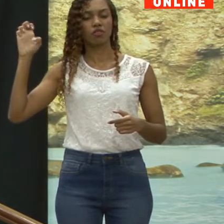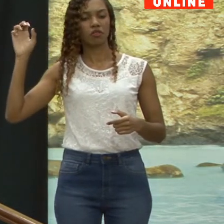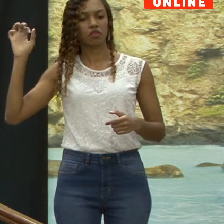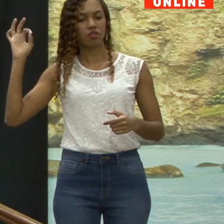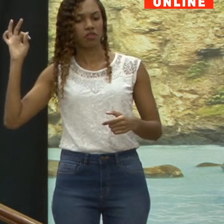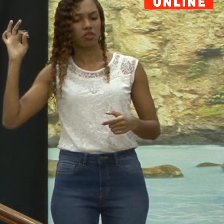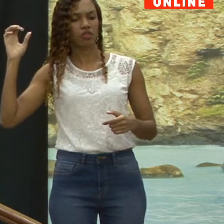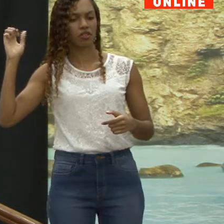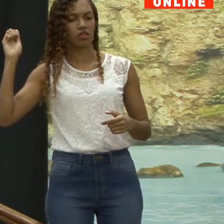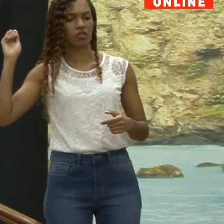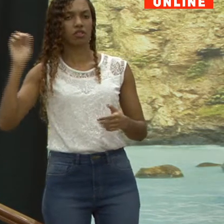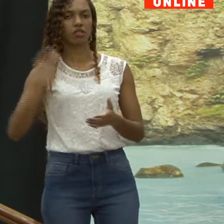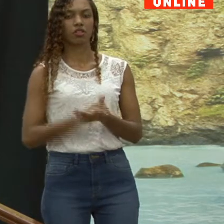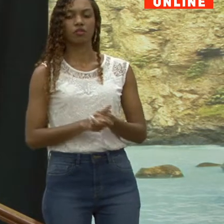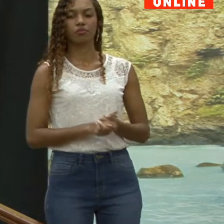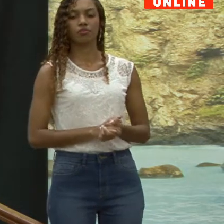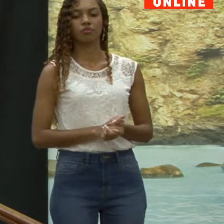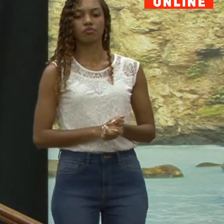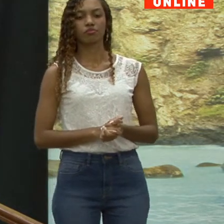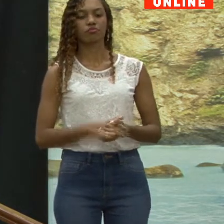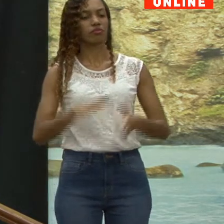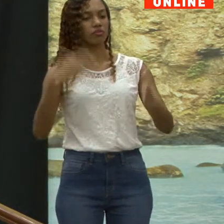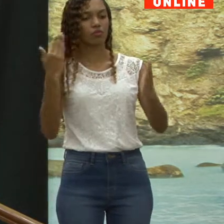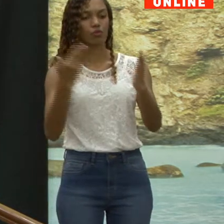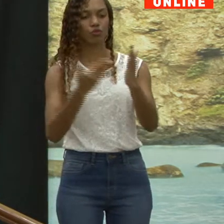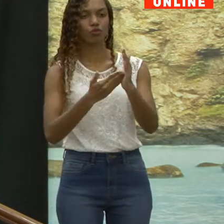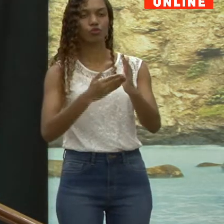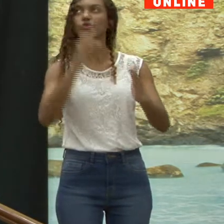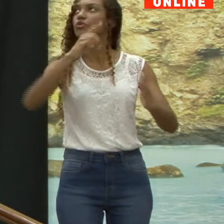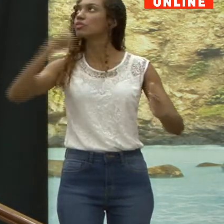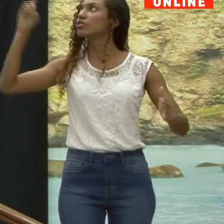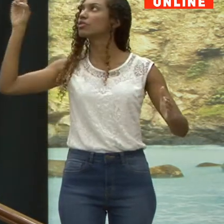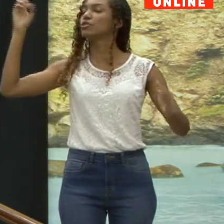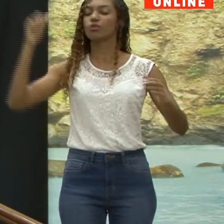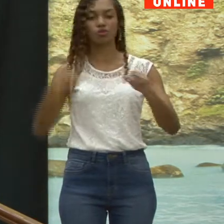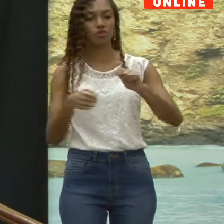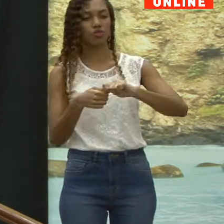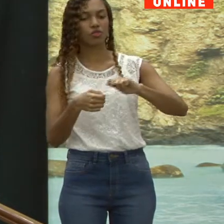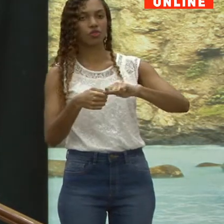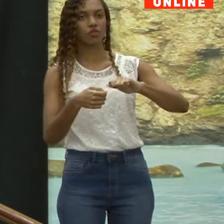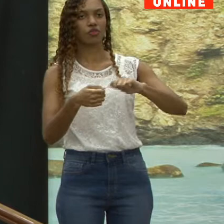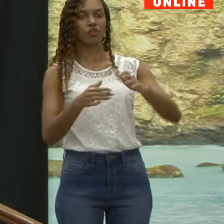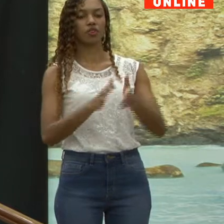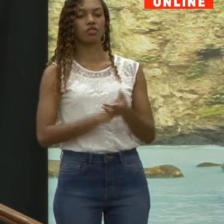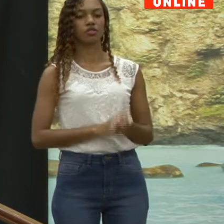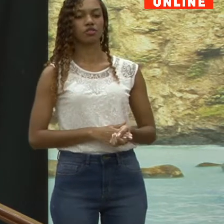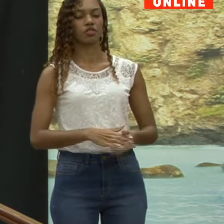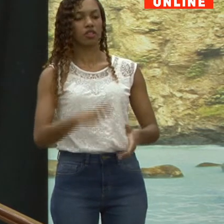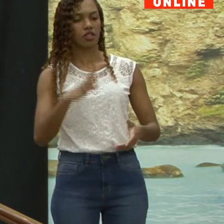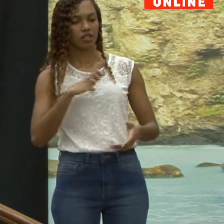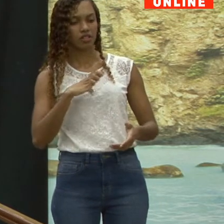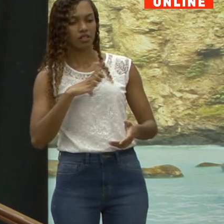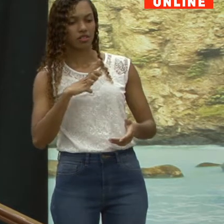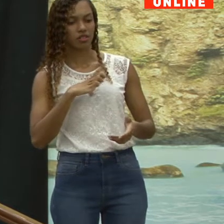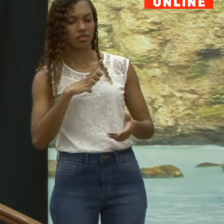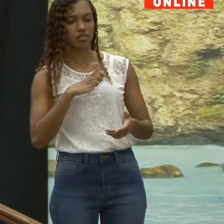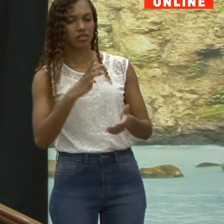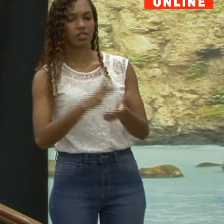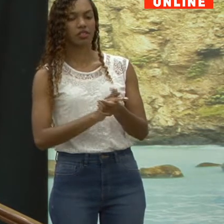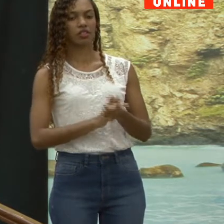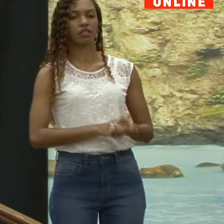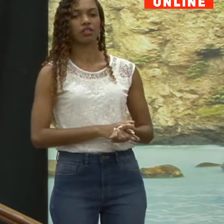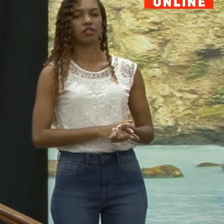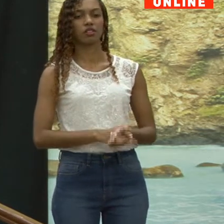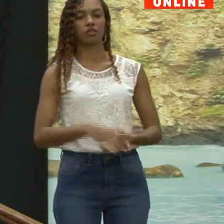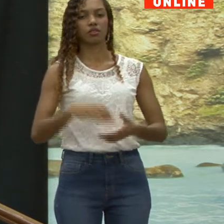verdade. Tudo que Ele faz ou tudo que Ele permite tem sempre uma finalidade